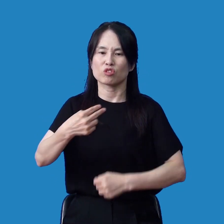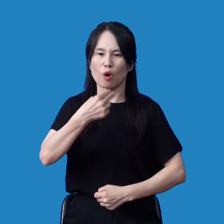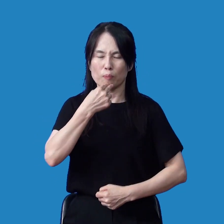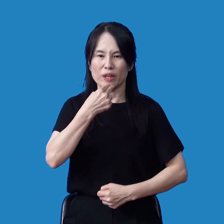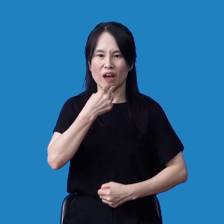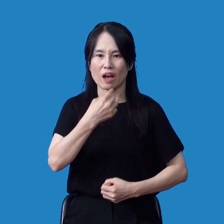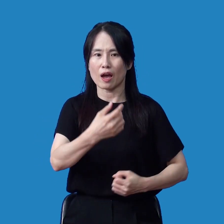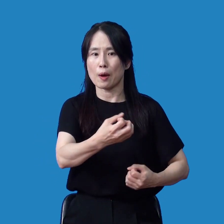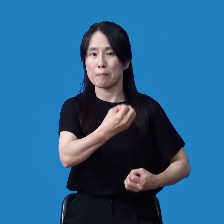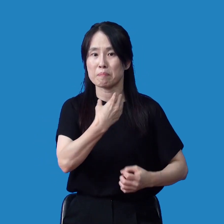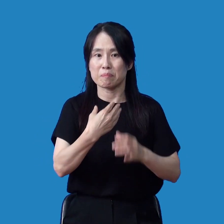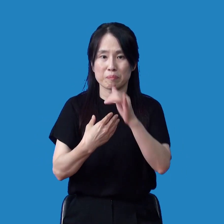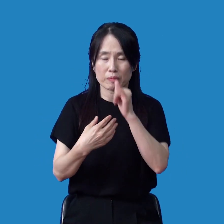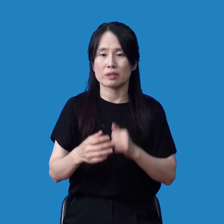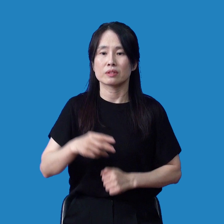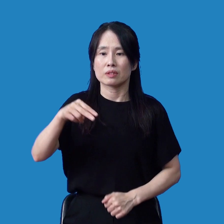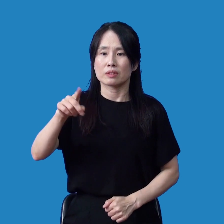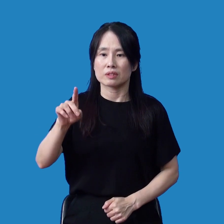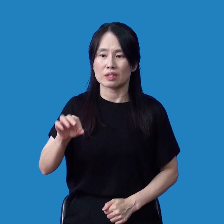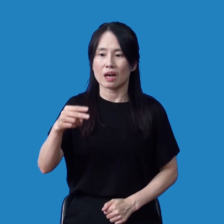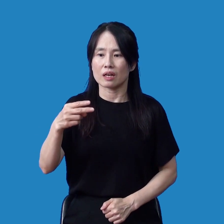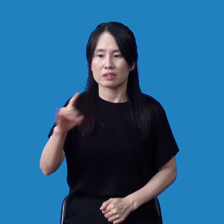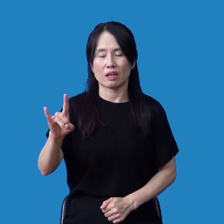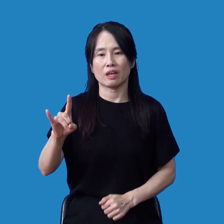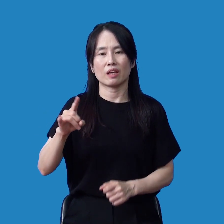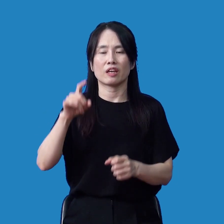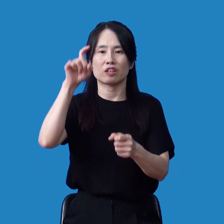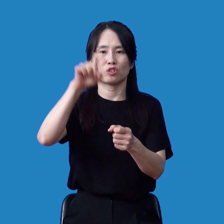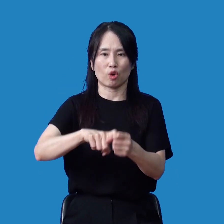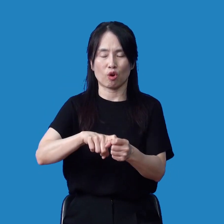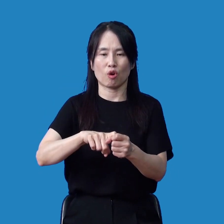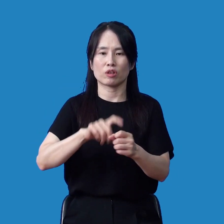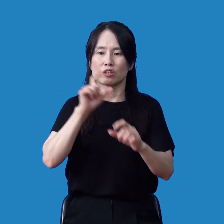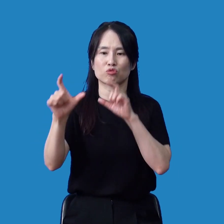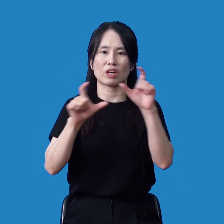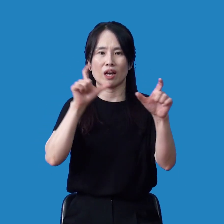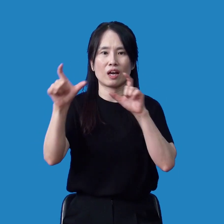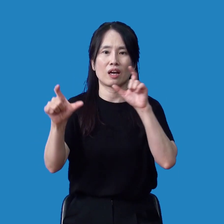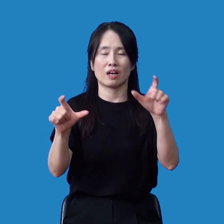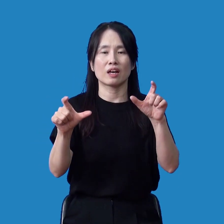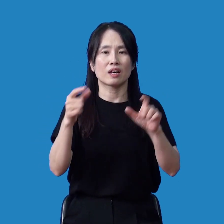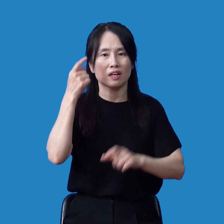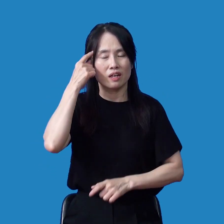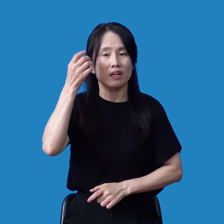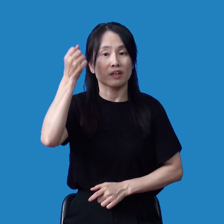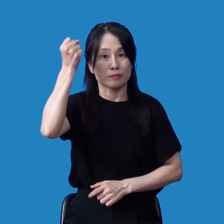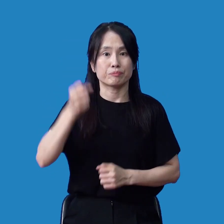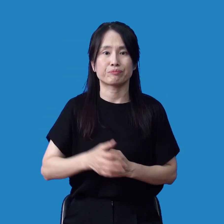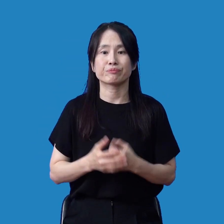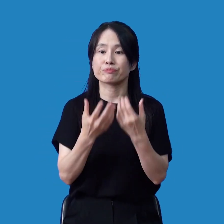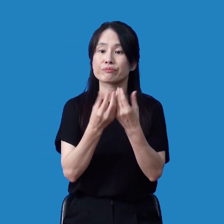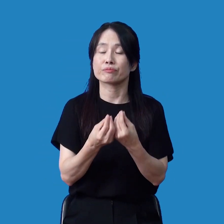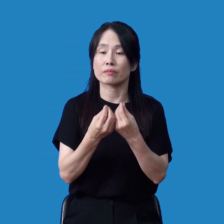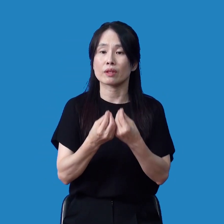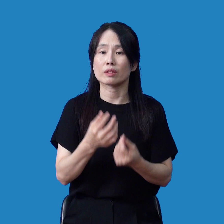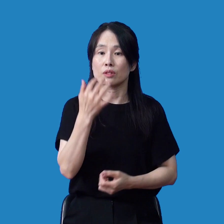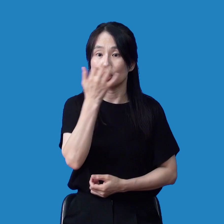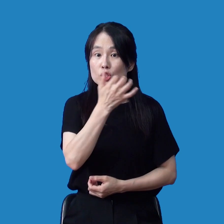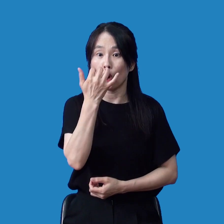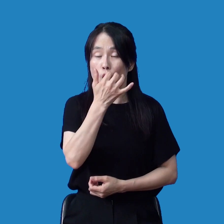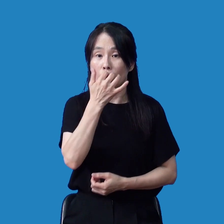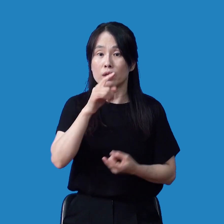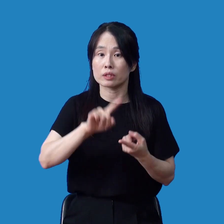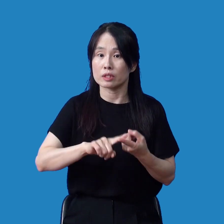것입니다. 다 상대적인 것일 뿐이다. 그렇게 주장을 합니다. 예를 들어 성윤리만 해도